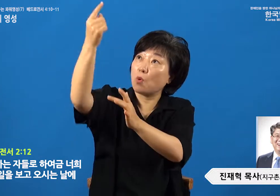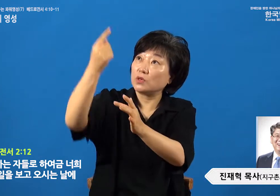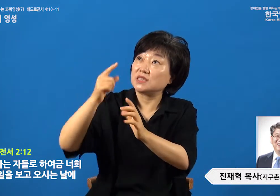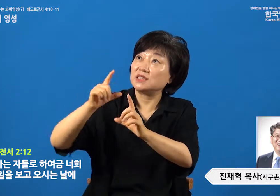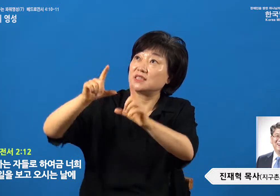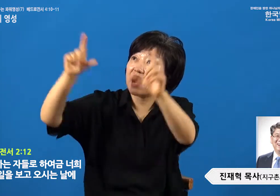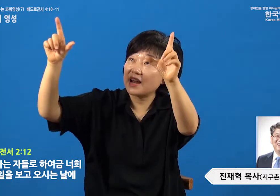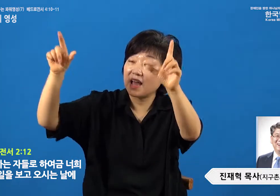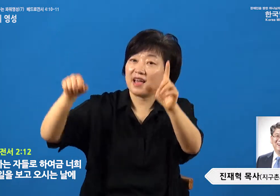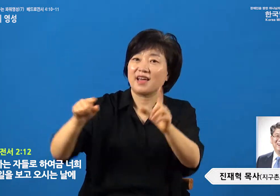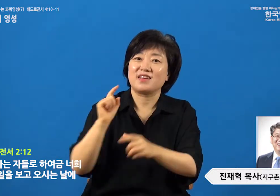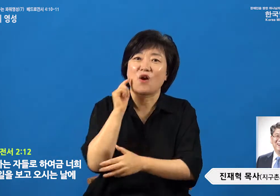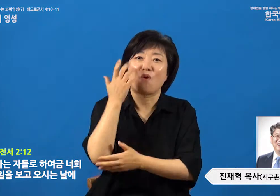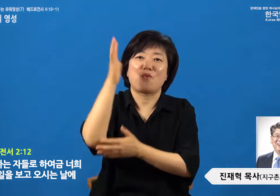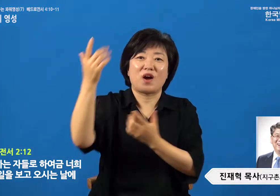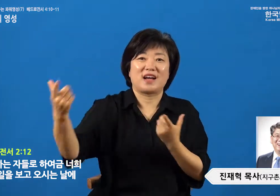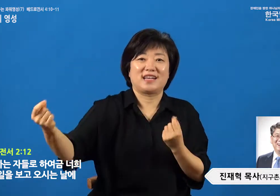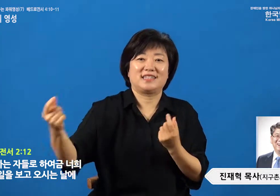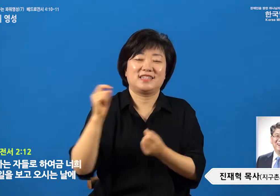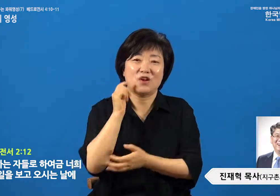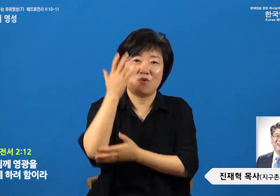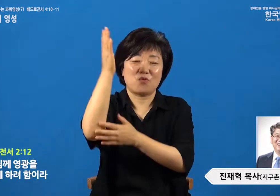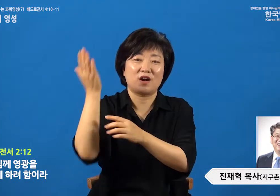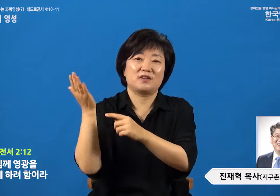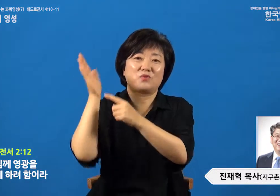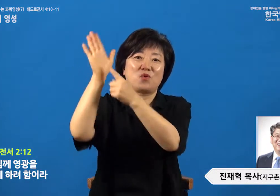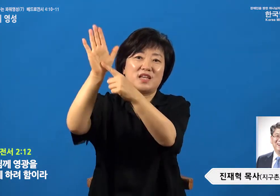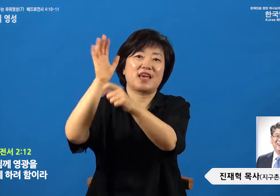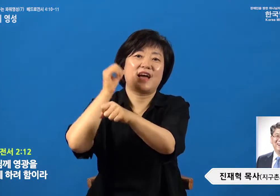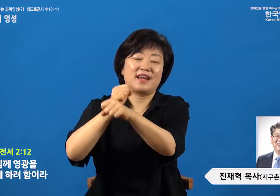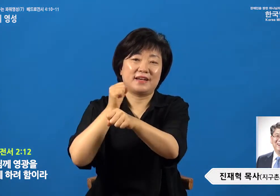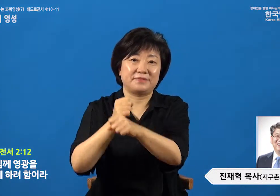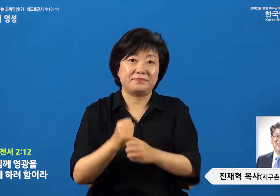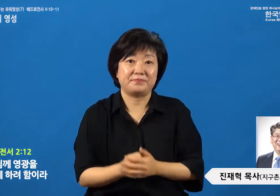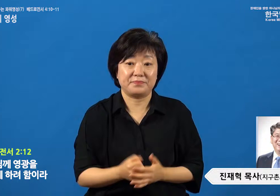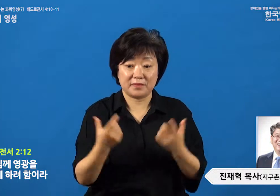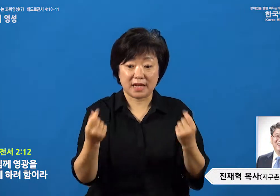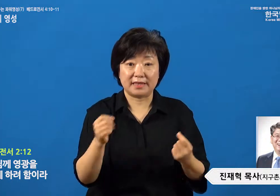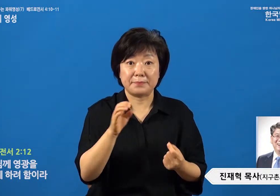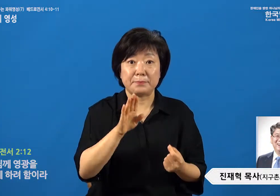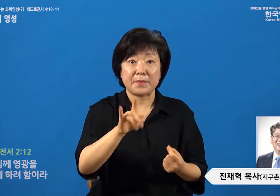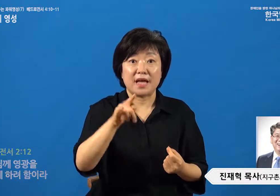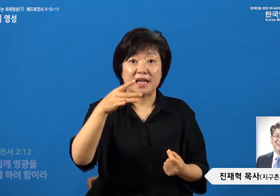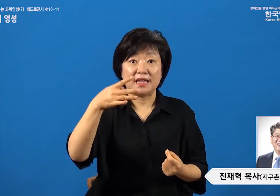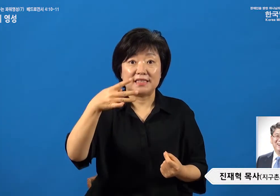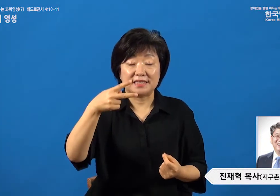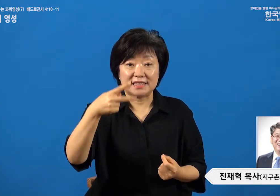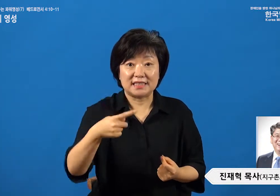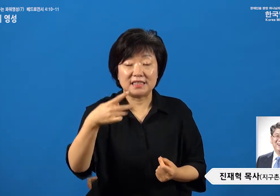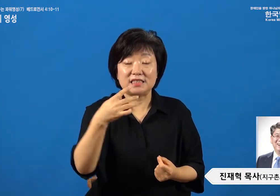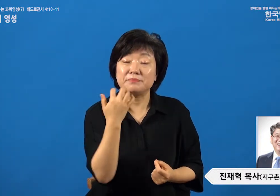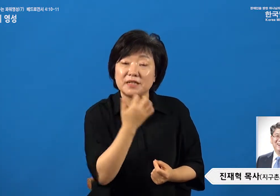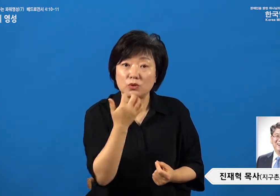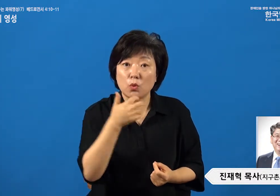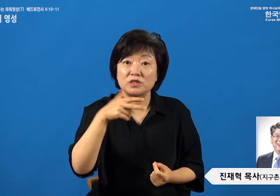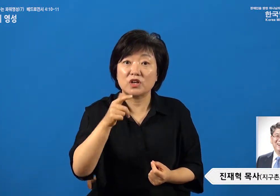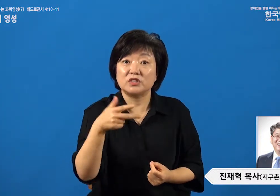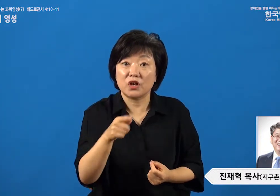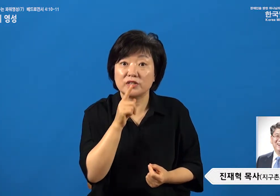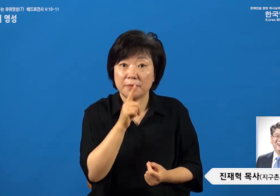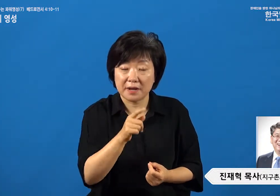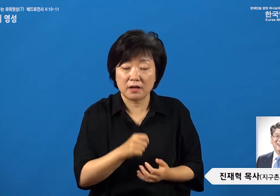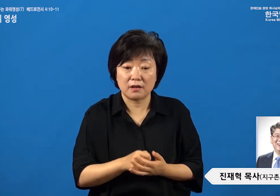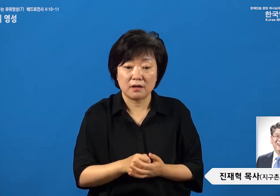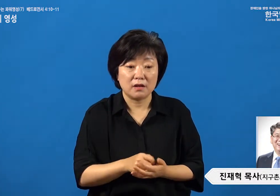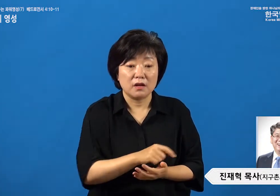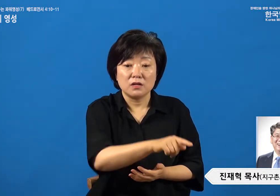하려 함이라. 성경은 같은 베드로 전서에서 말씀하십니다. 오늘 이 말씀을 보니까